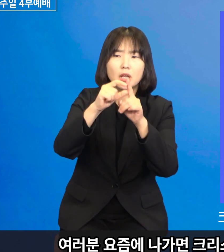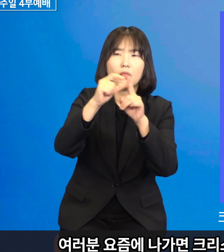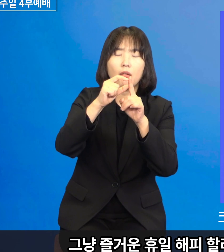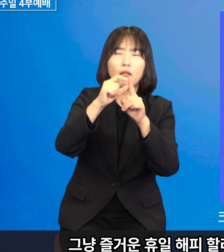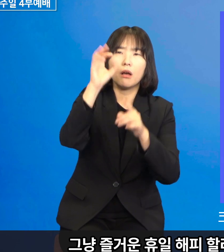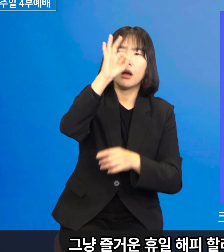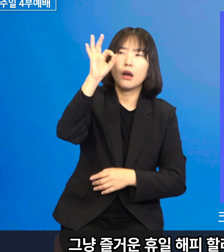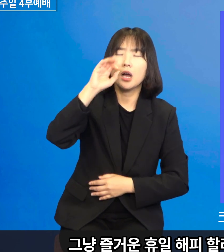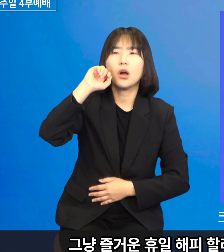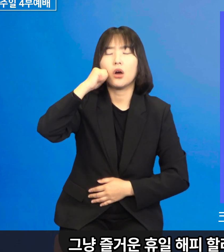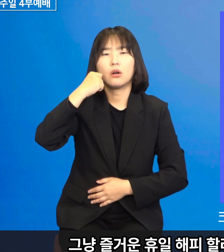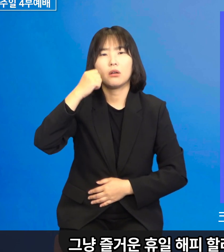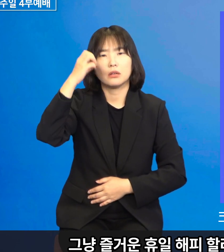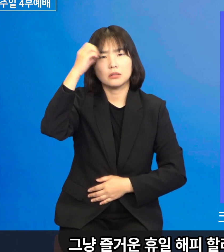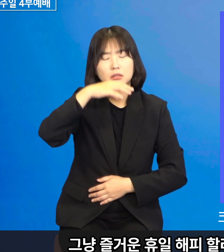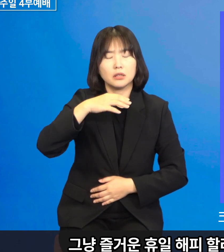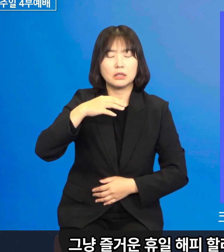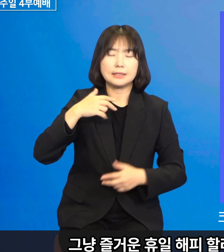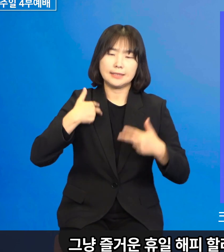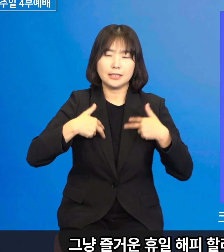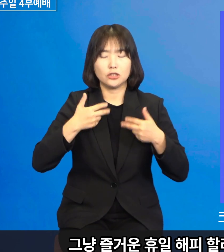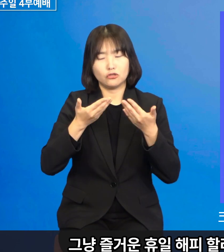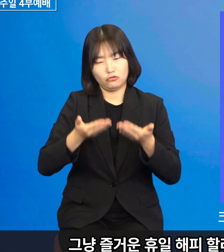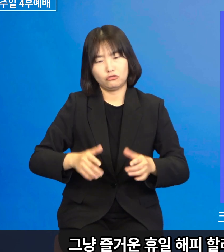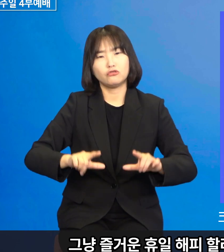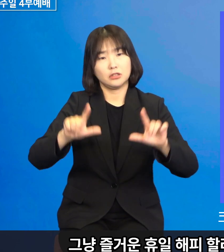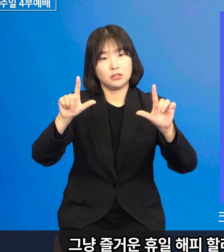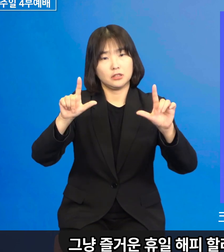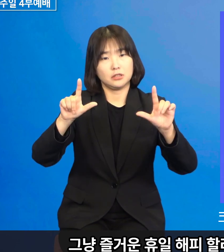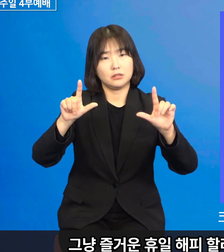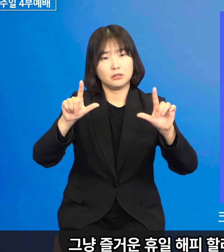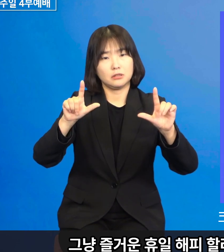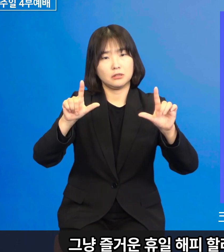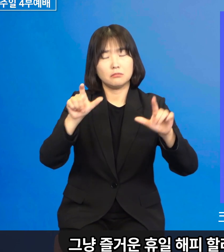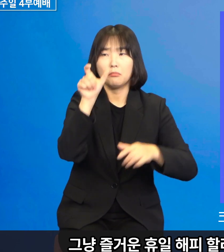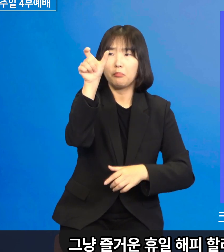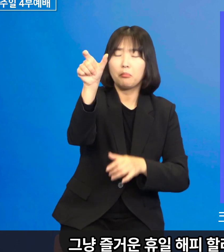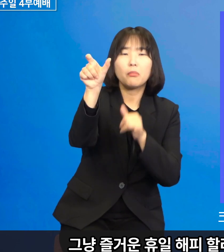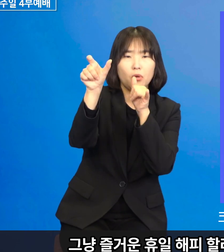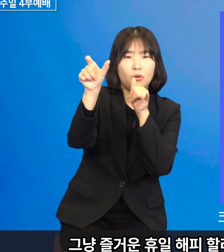어렵습니다. 그냥 즐거운 휴일, 해피 할러데이 이렇게만 돼 있어요.